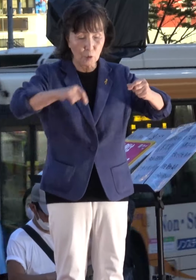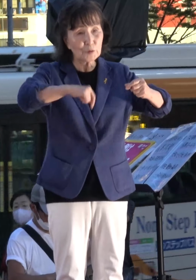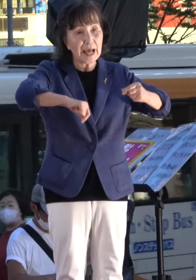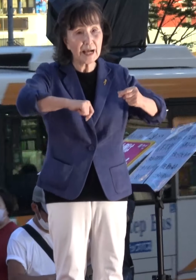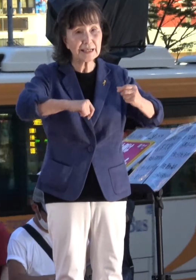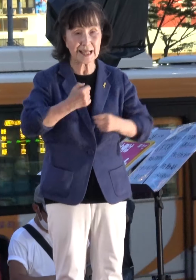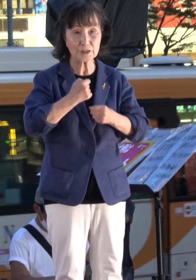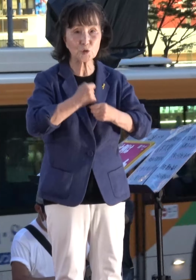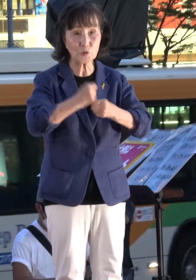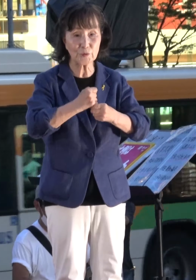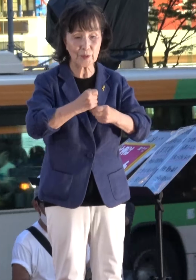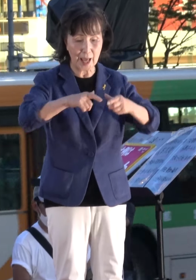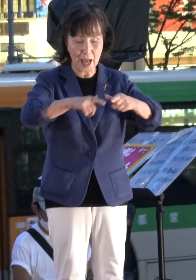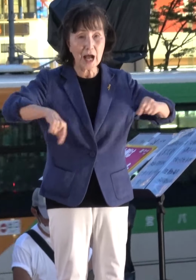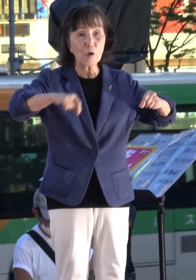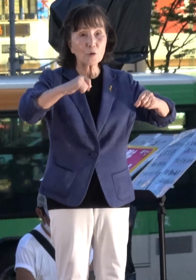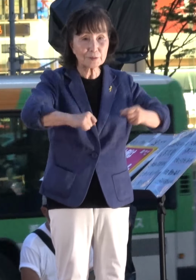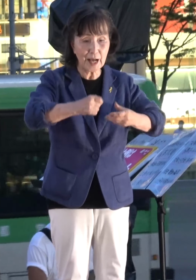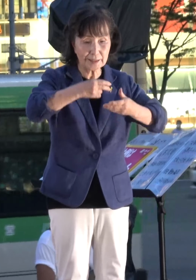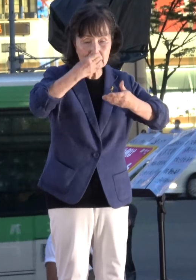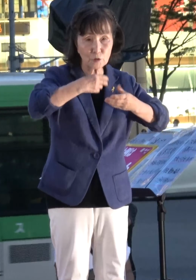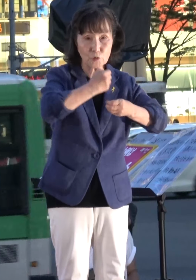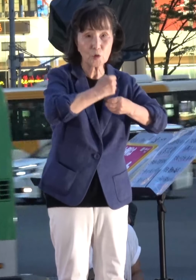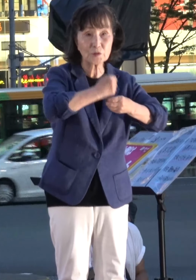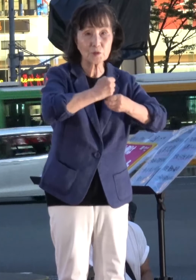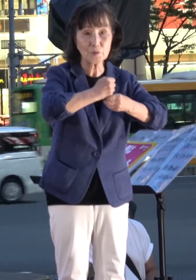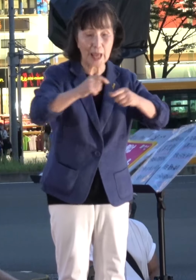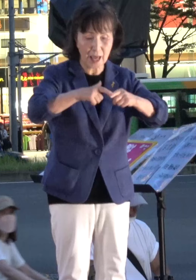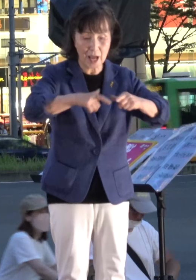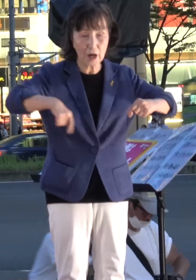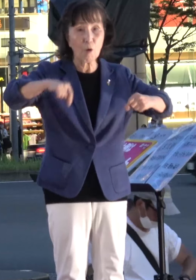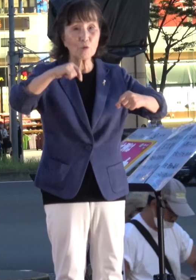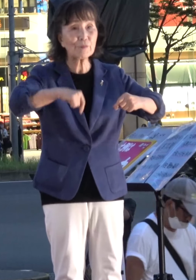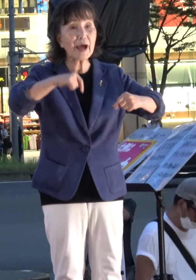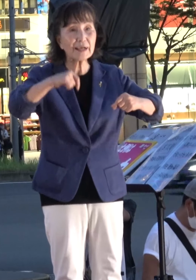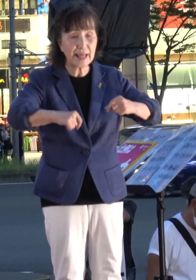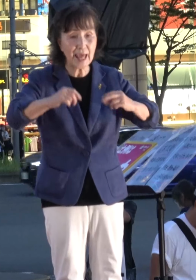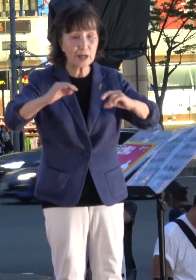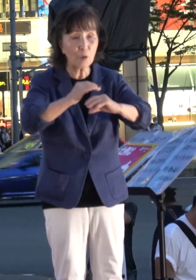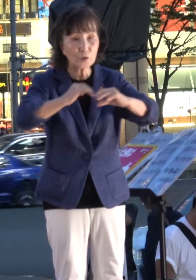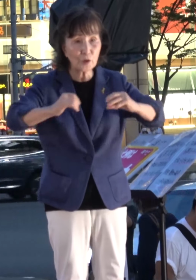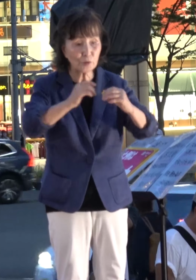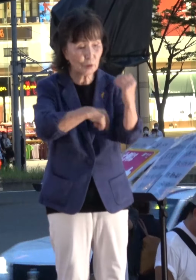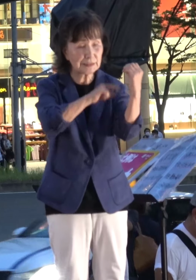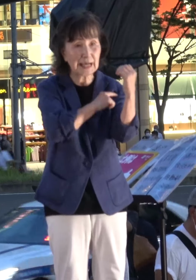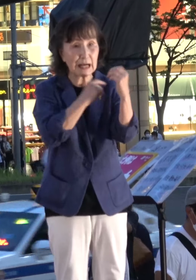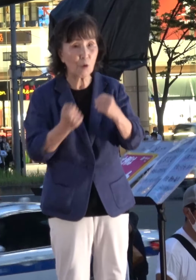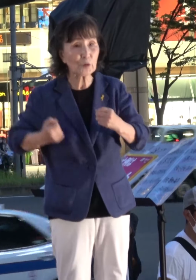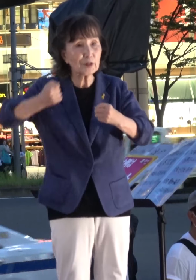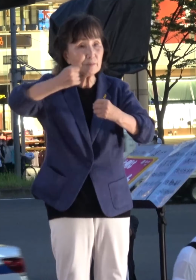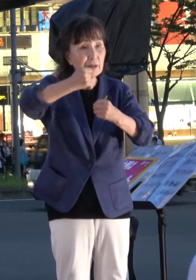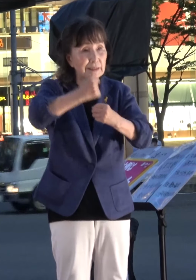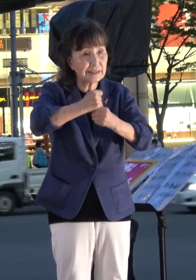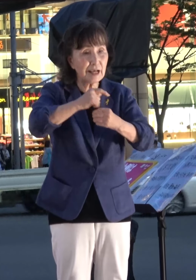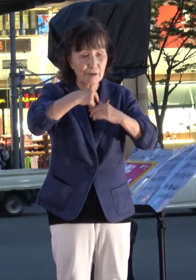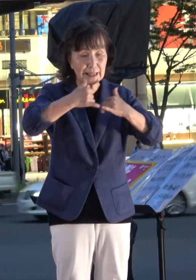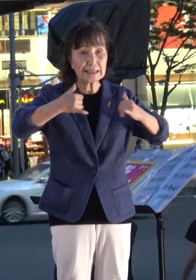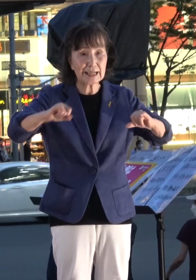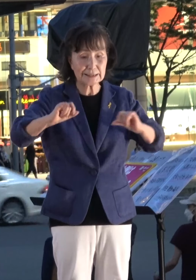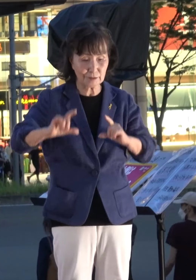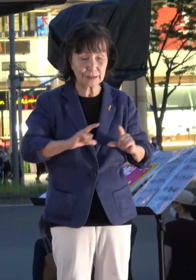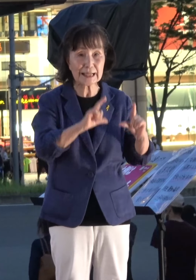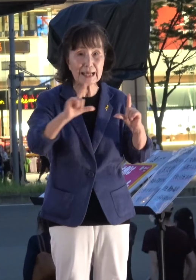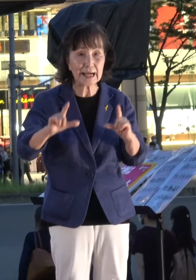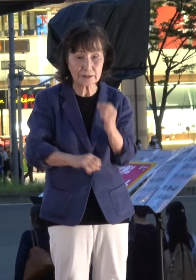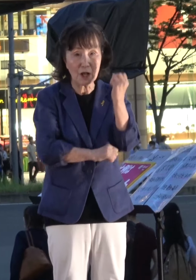く、国内で食料を作っていく、そして国内で公共の力を取り戻して私たちの生活